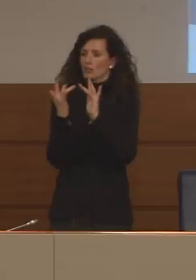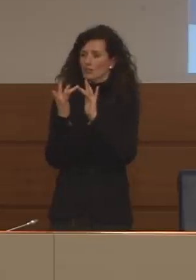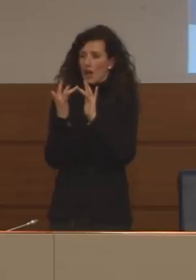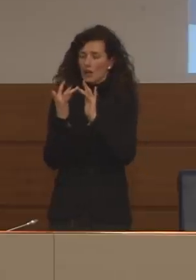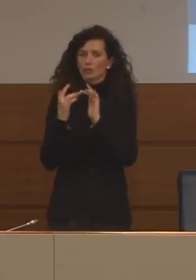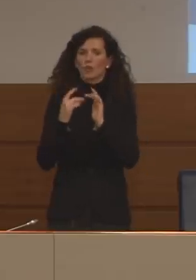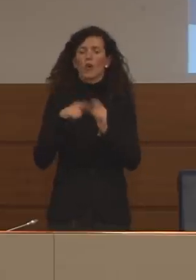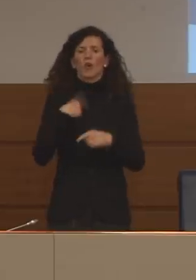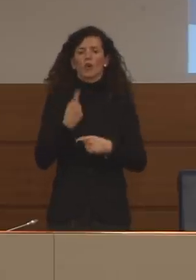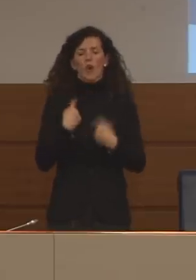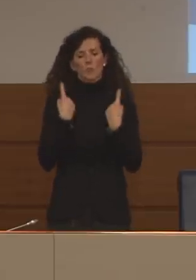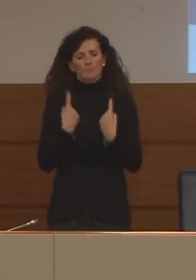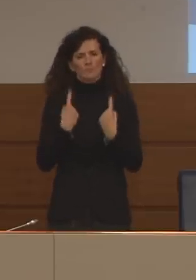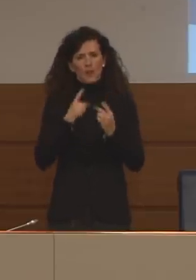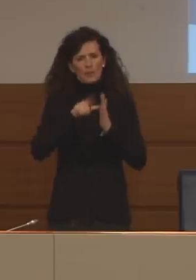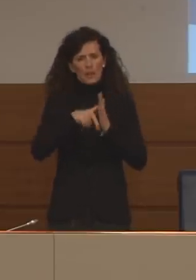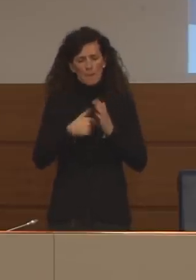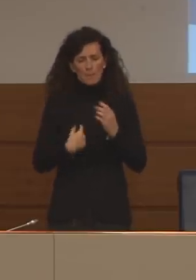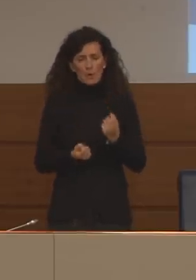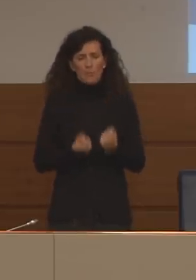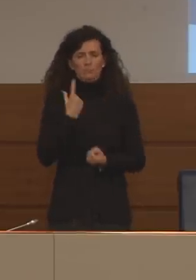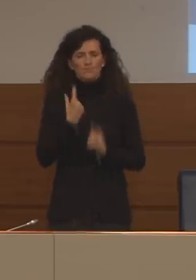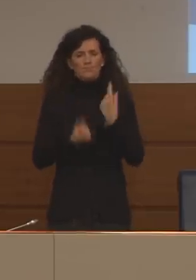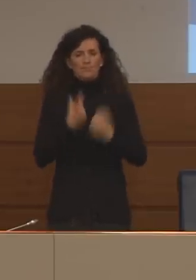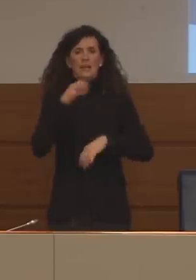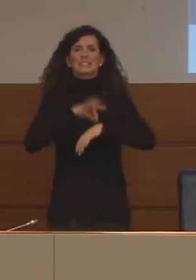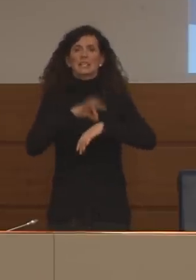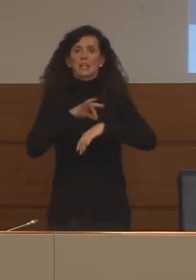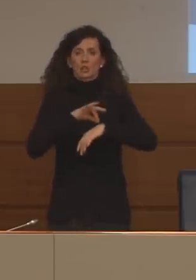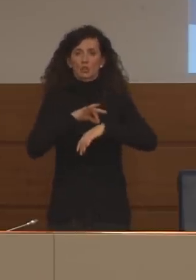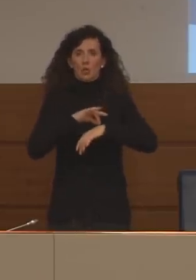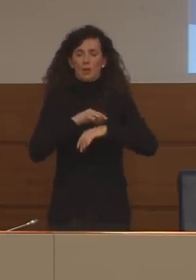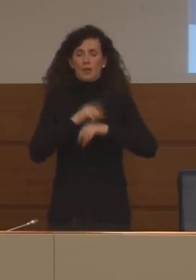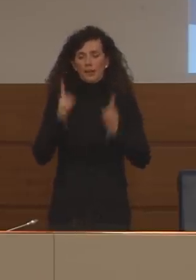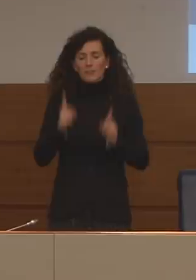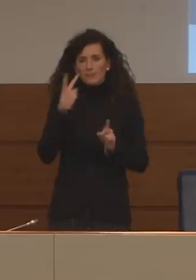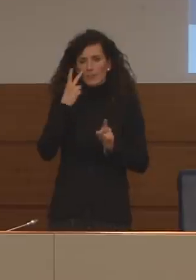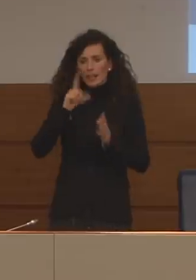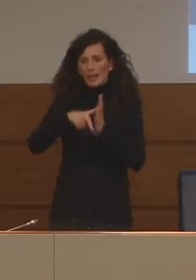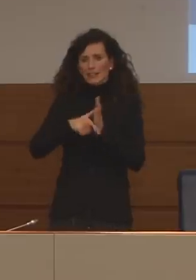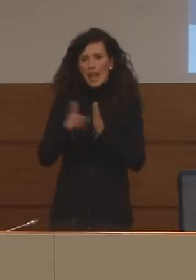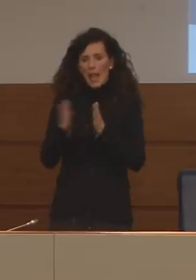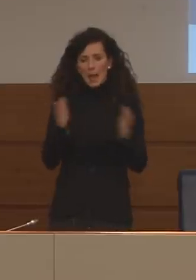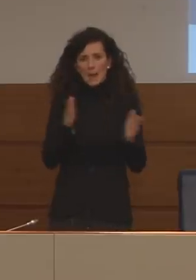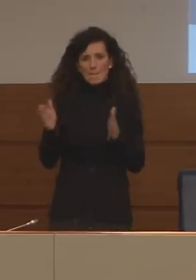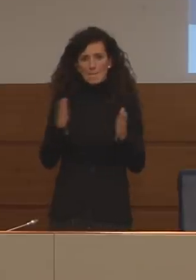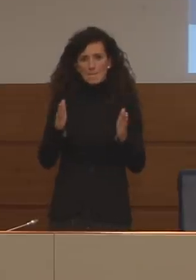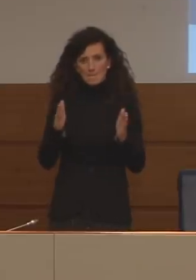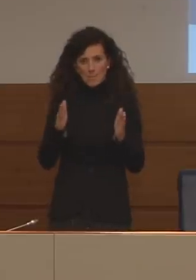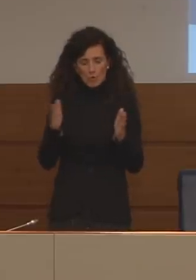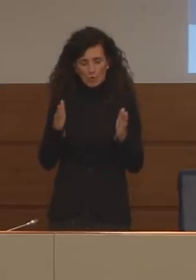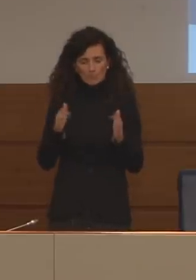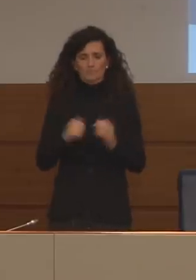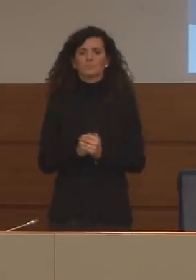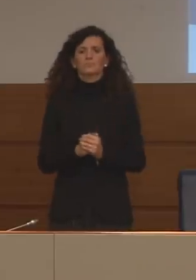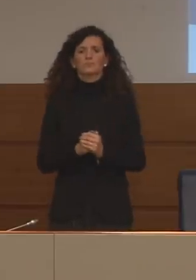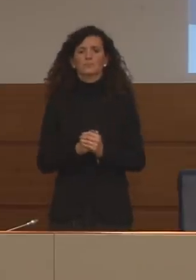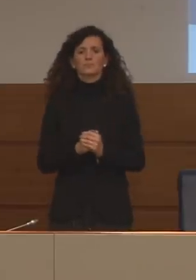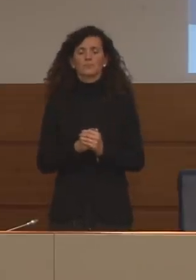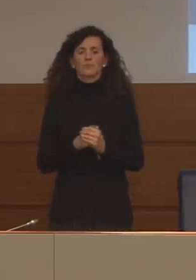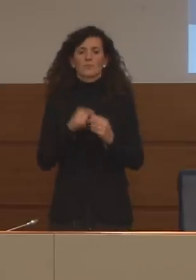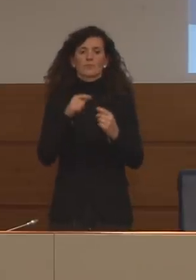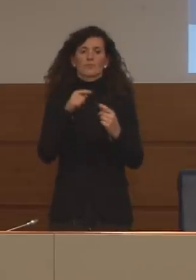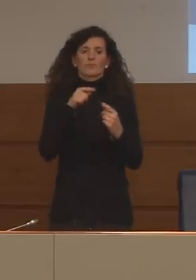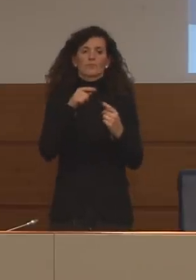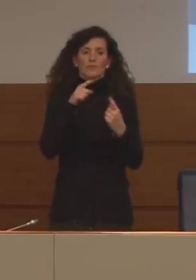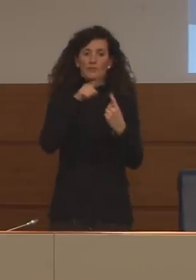manifestano i sintomi quindi in realtà il tempo che intercorre in questo modo mettendo insieme questi due dati